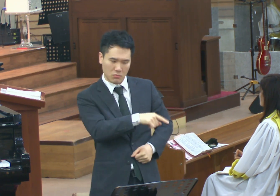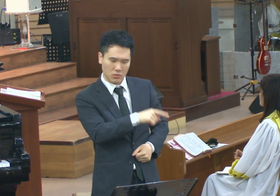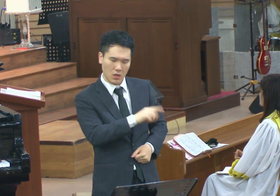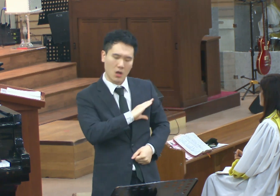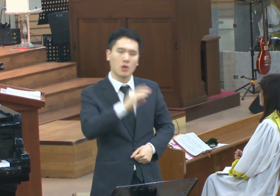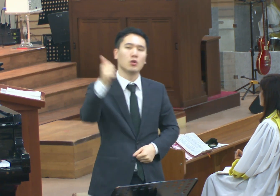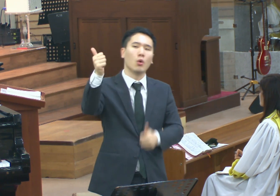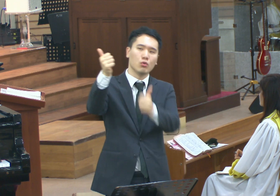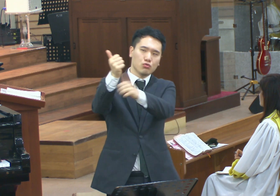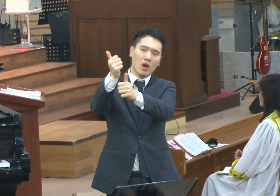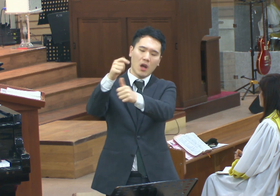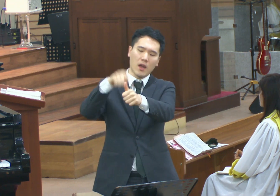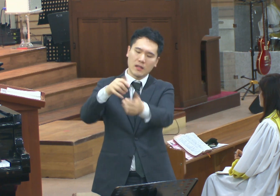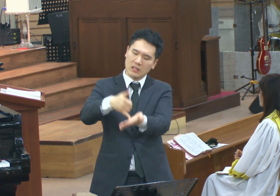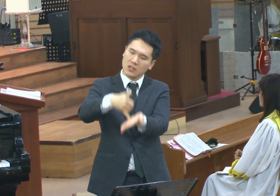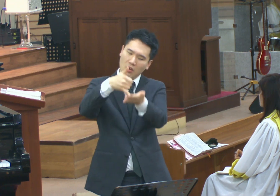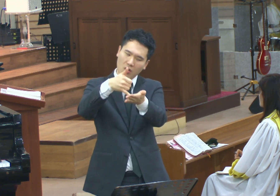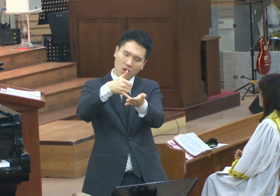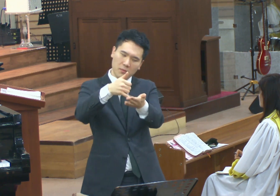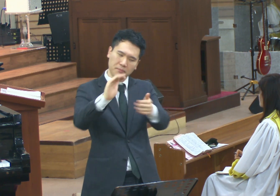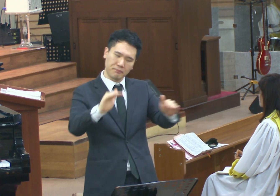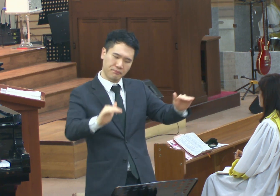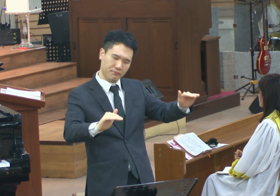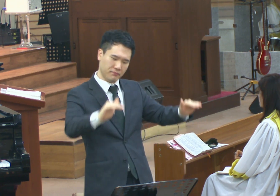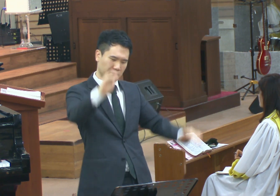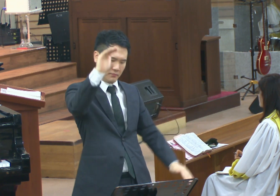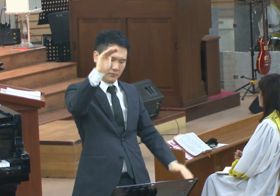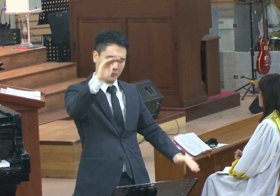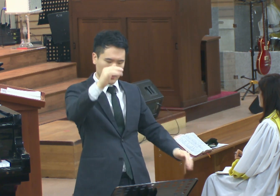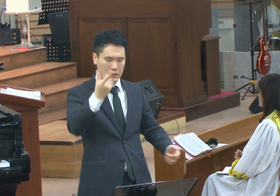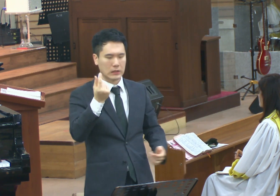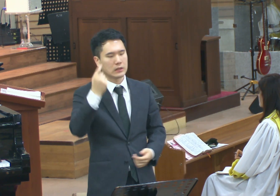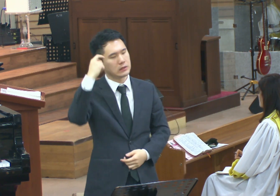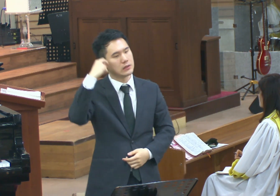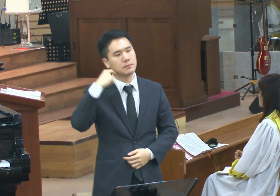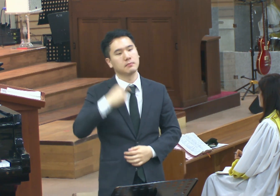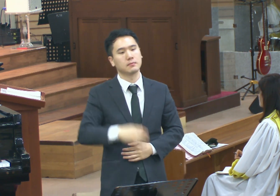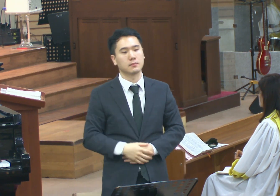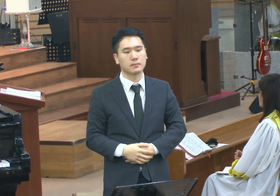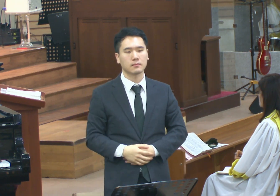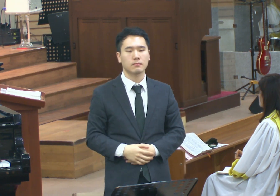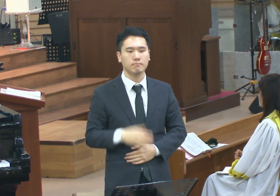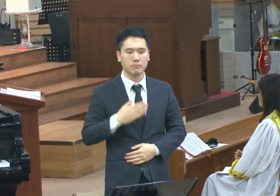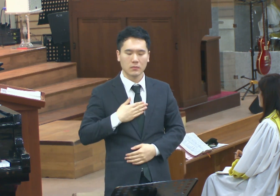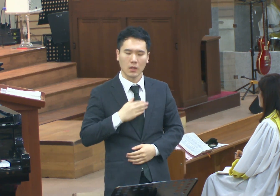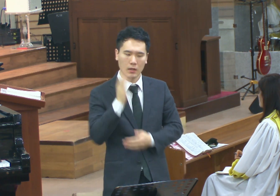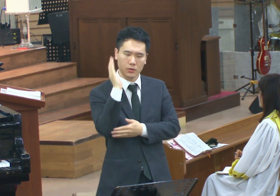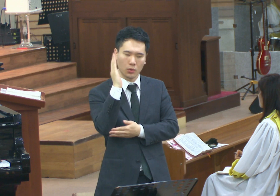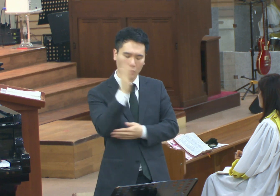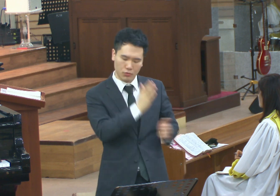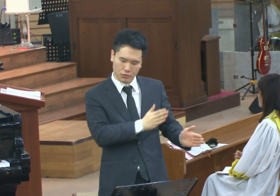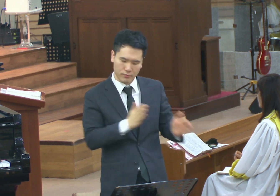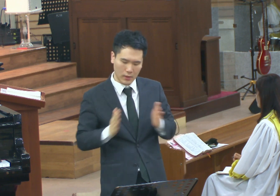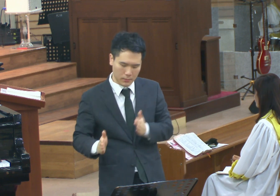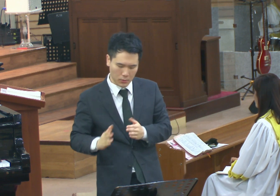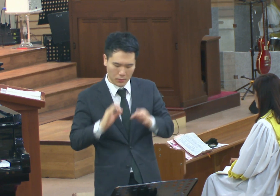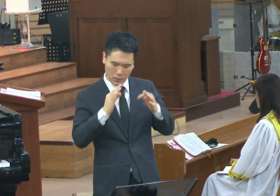못한다. 저는 그렇게 생각이 들었습니다. 이 부분을 설교하면서 저도 우리 성도들을 일일이